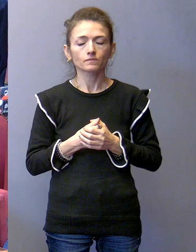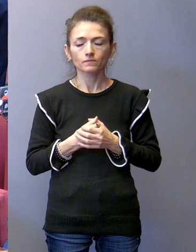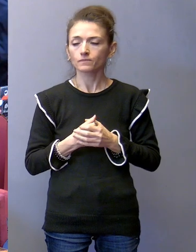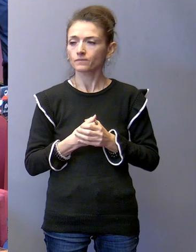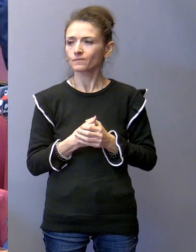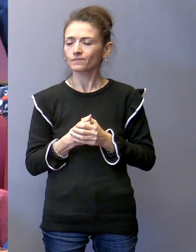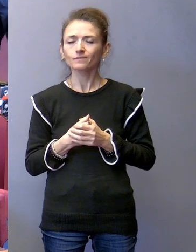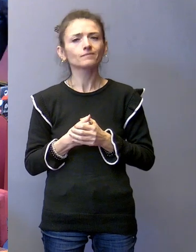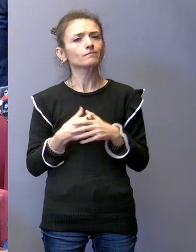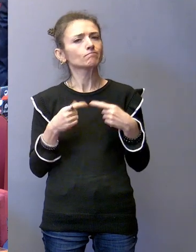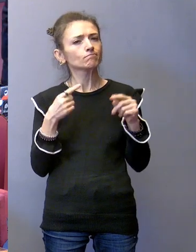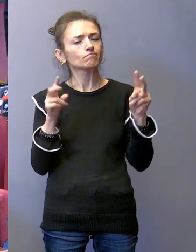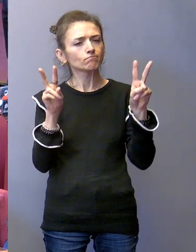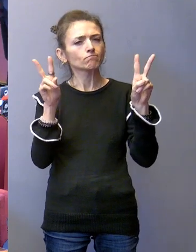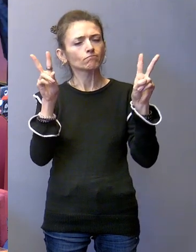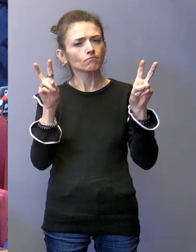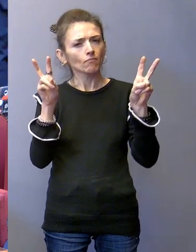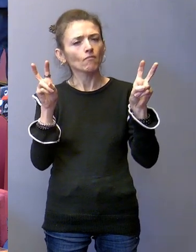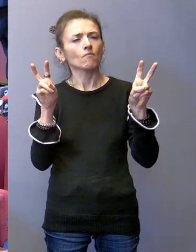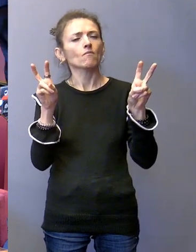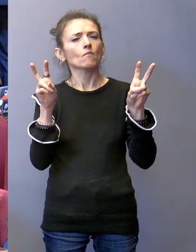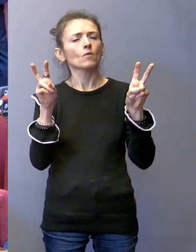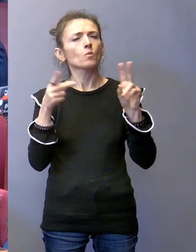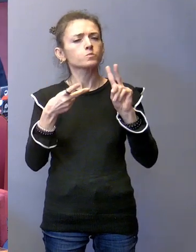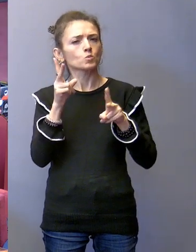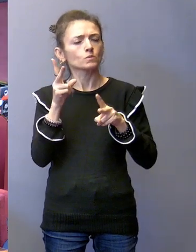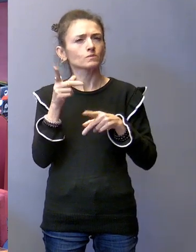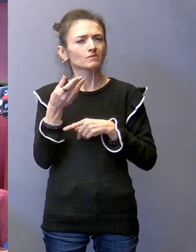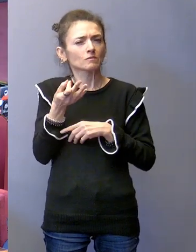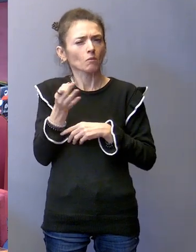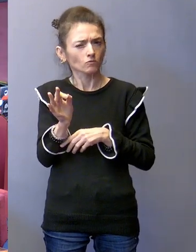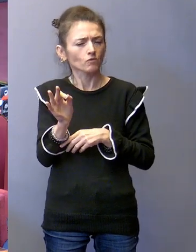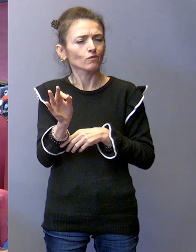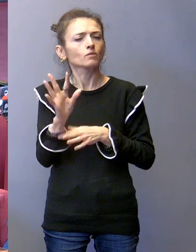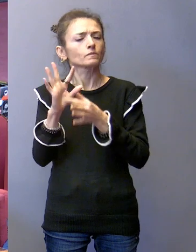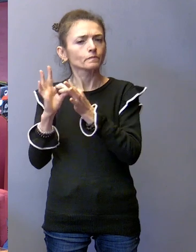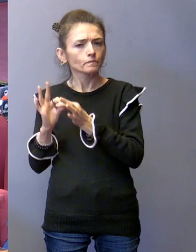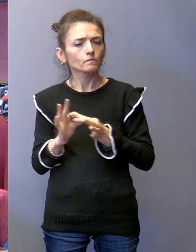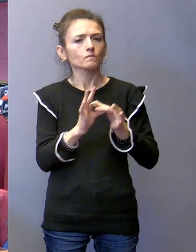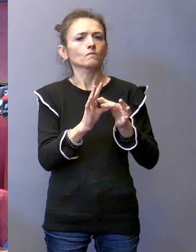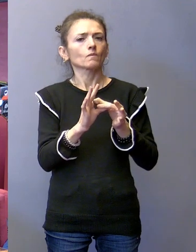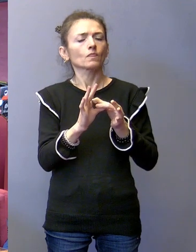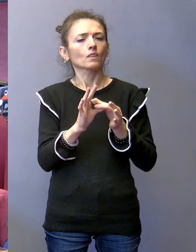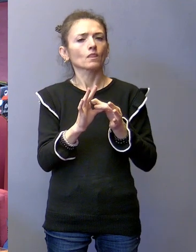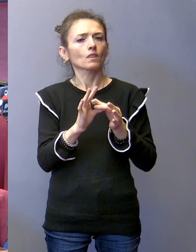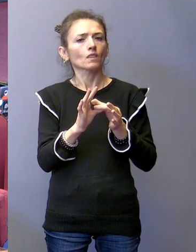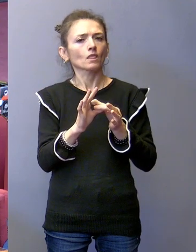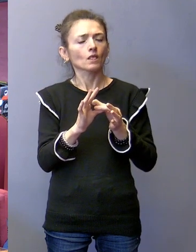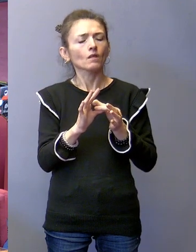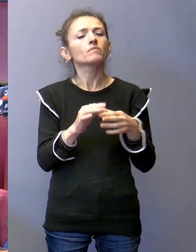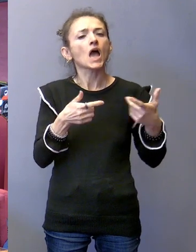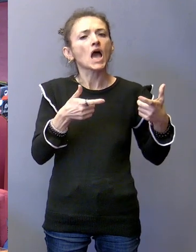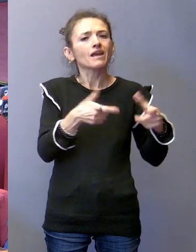Allora qui Parliamo di una di un'accezione più specifica che riguarda l'inserimento delle specifiche della